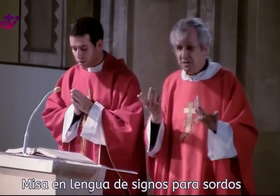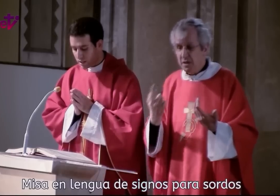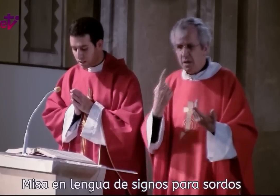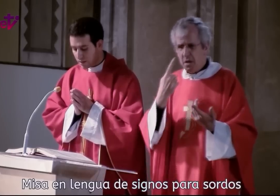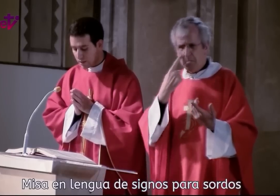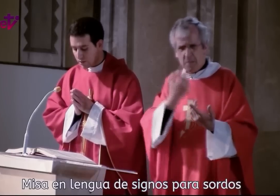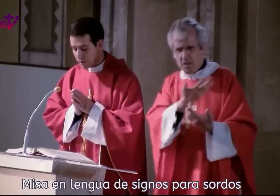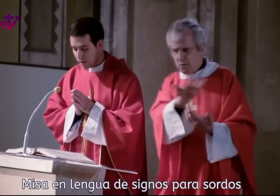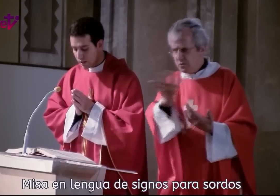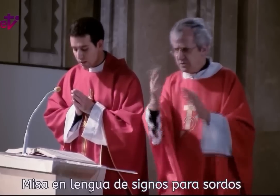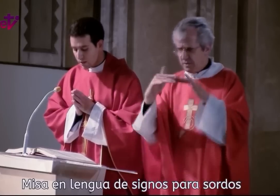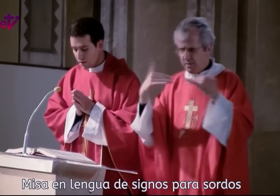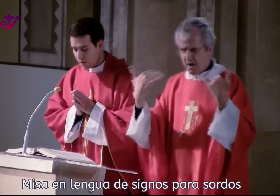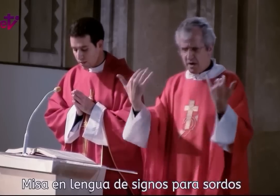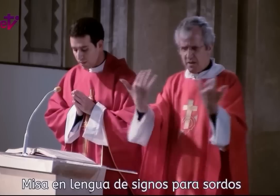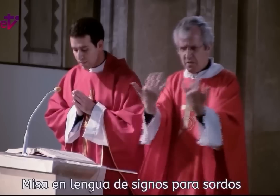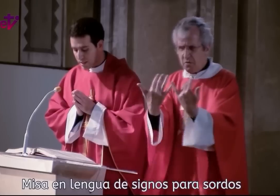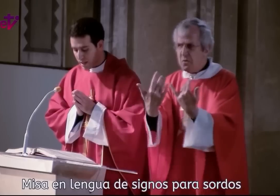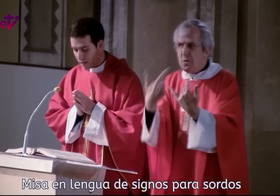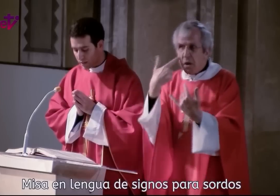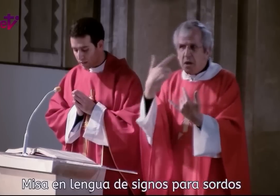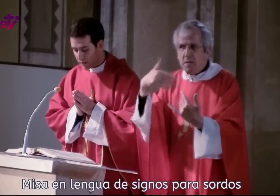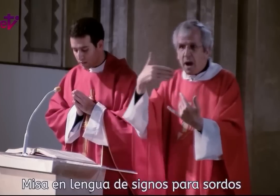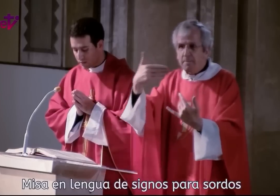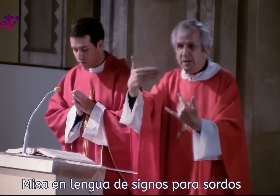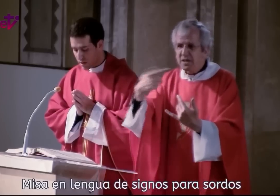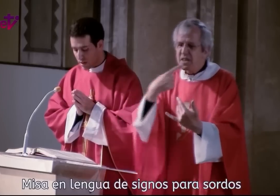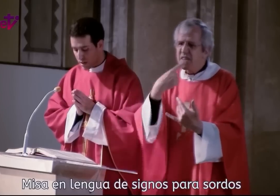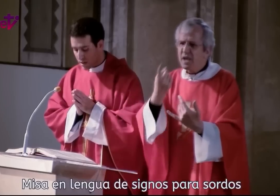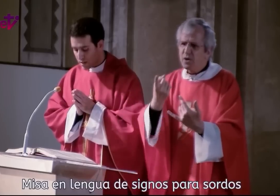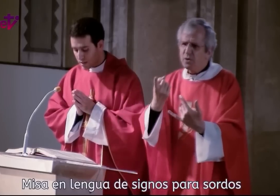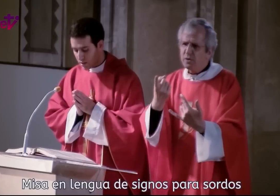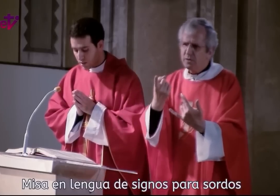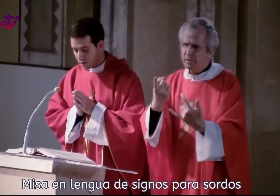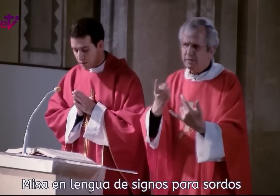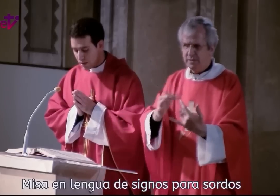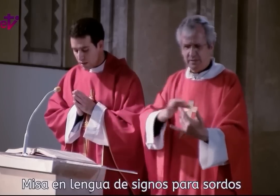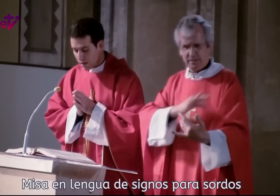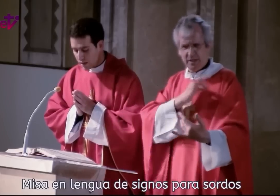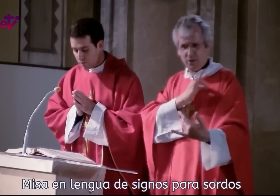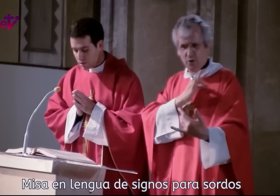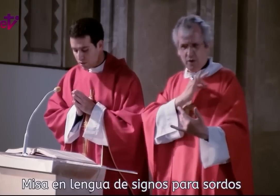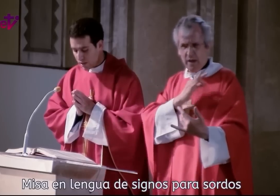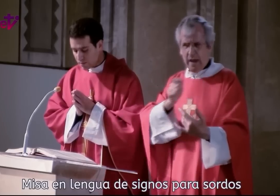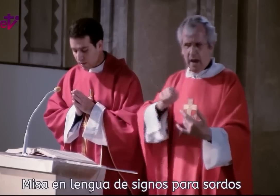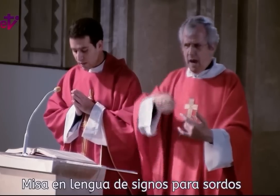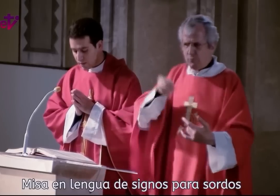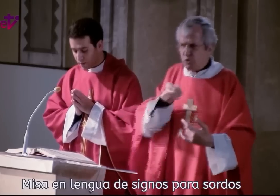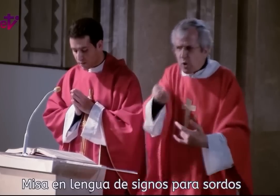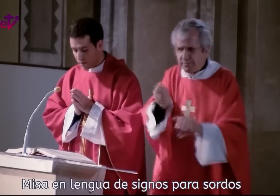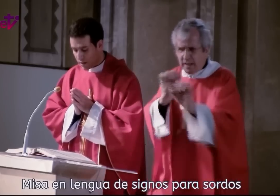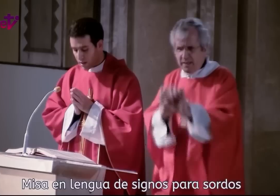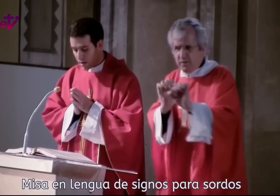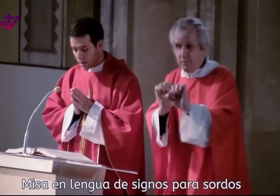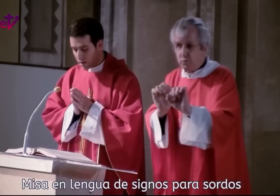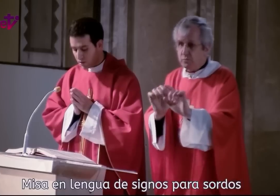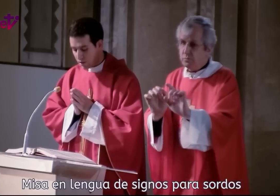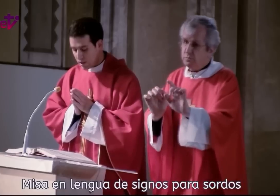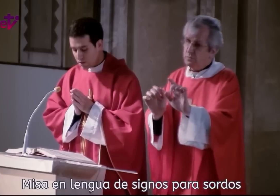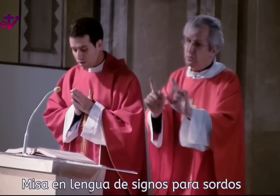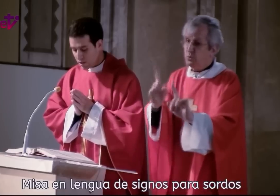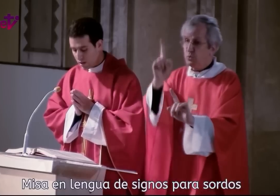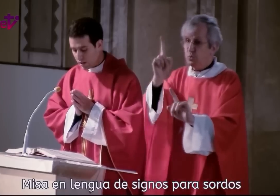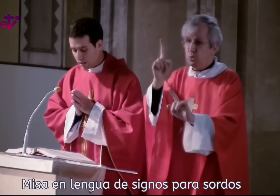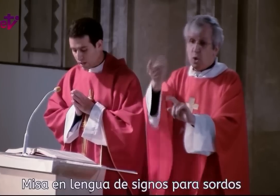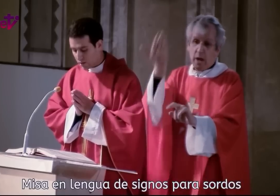Viendo los que estaban con él lo que iba a pasar, dijeron: Señor, ¿herimos con la espada? Y uno